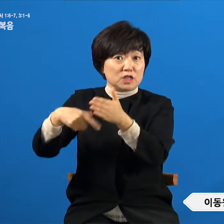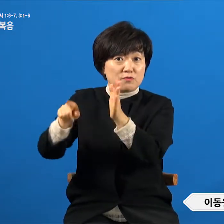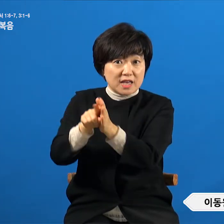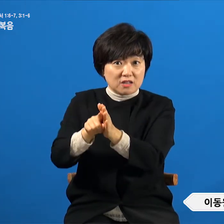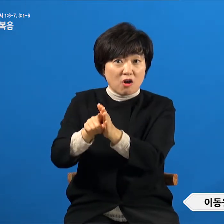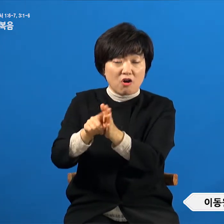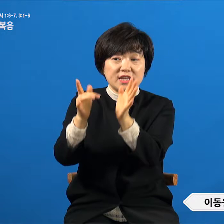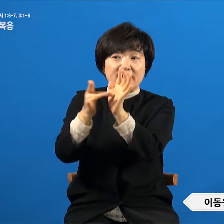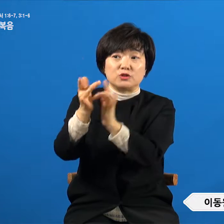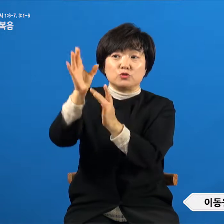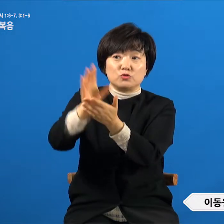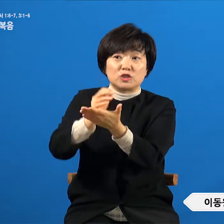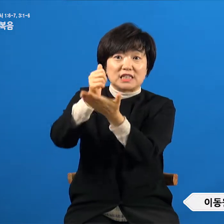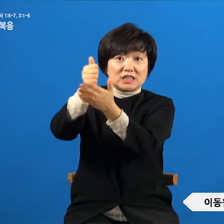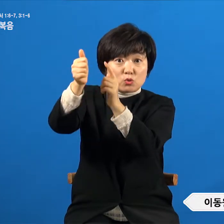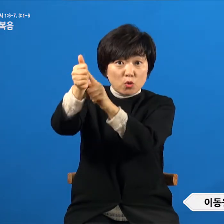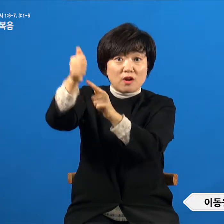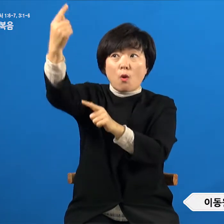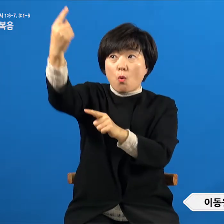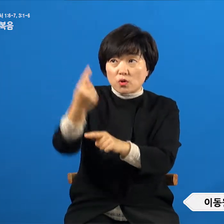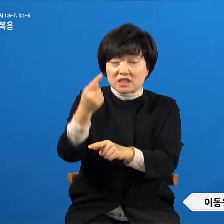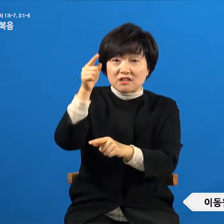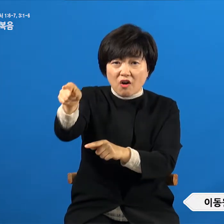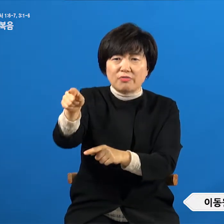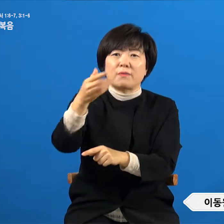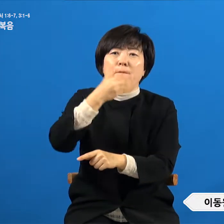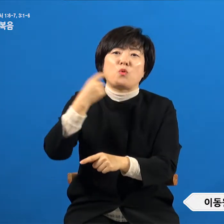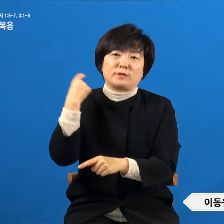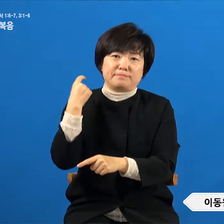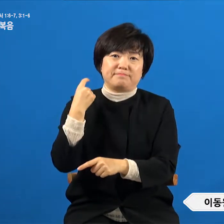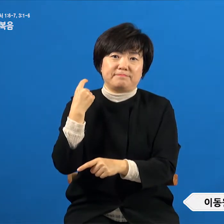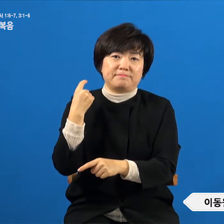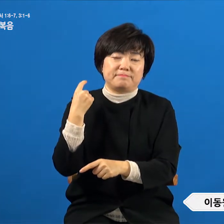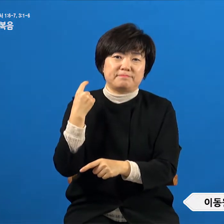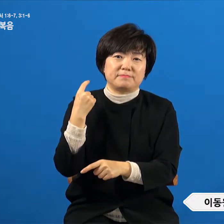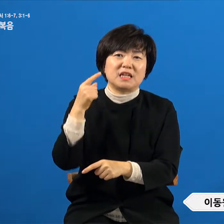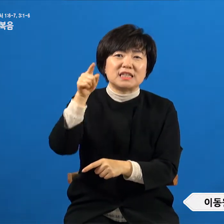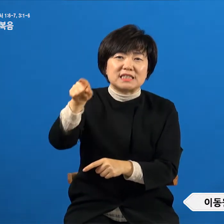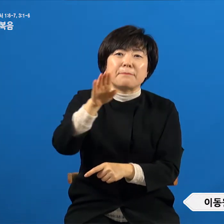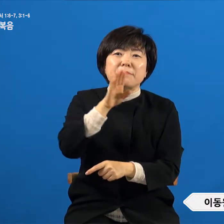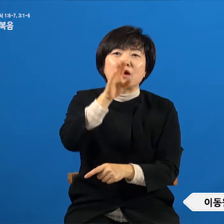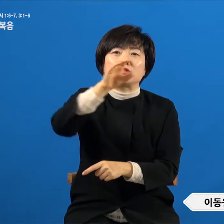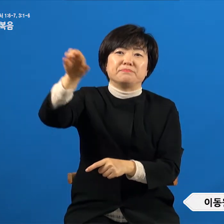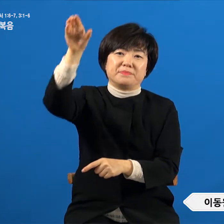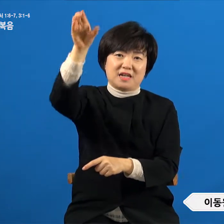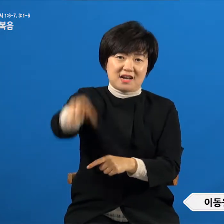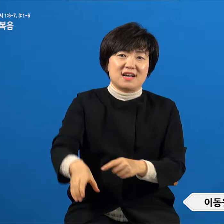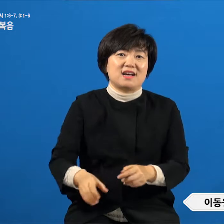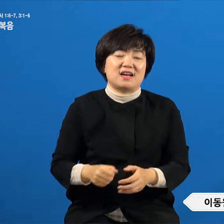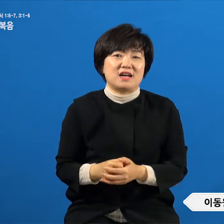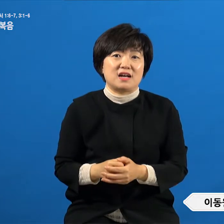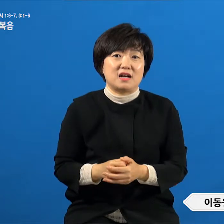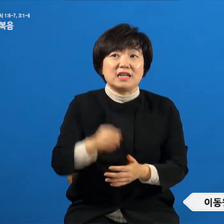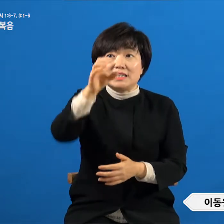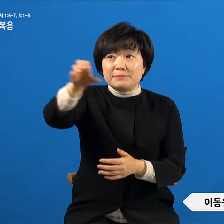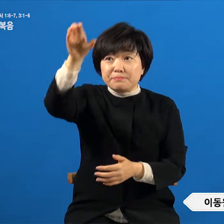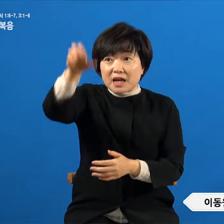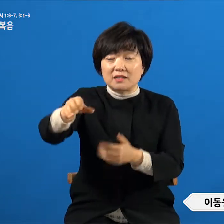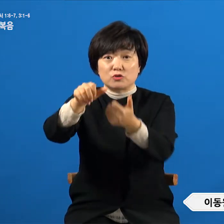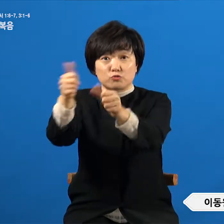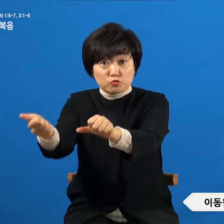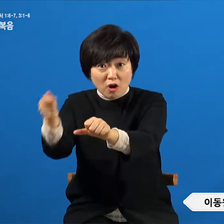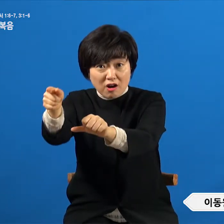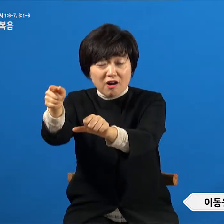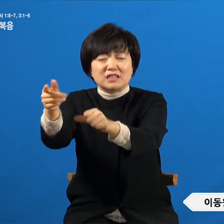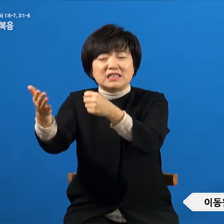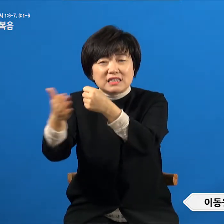구원자 예수 그리스도를 보내셨다. 이게 복음이에요. 이게 바로 십자가인 것입니다. 그 십자가에서